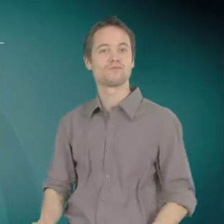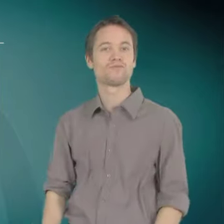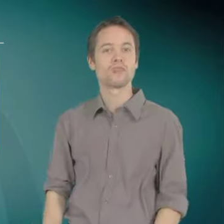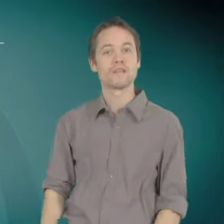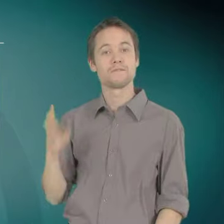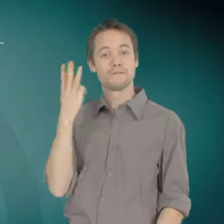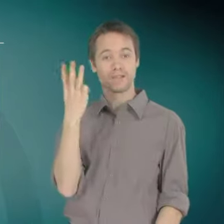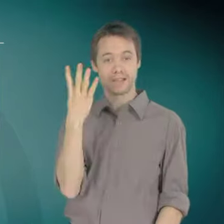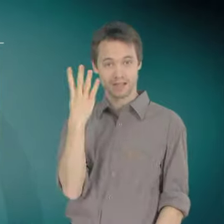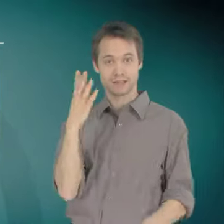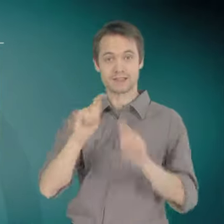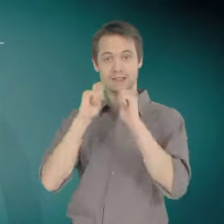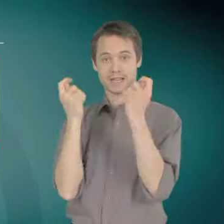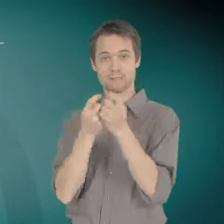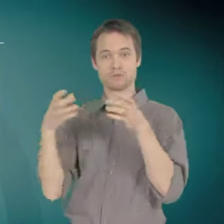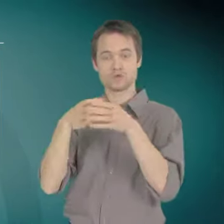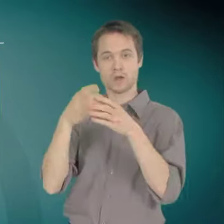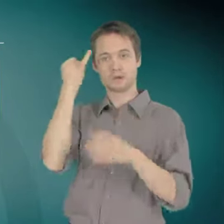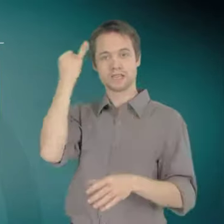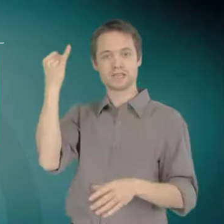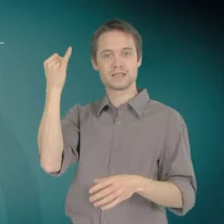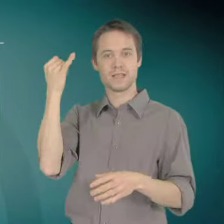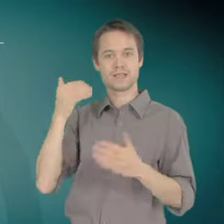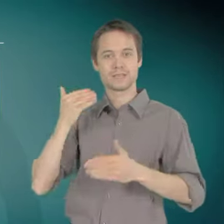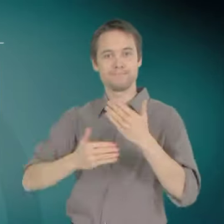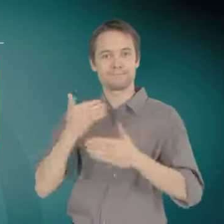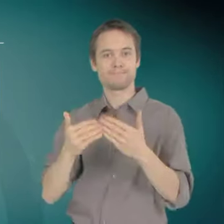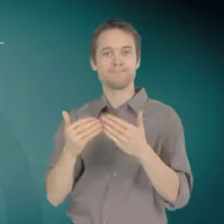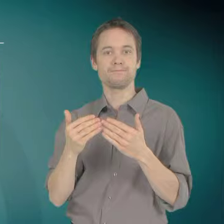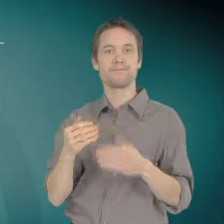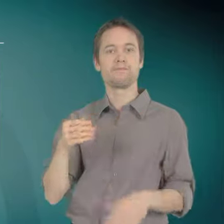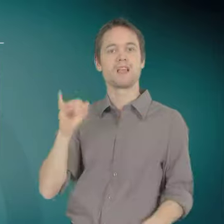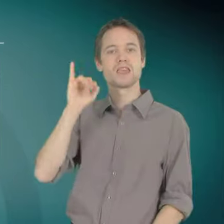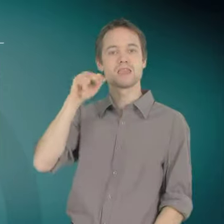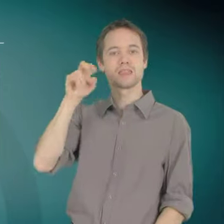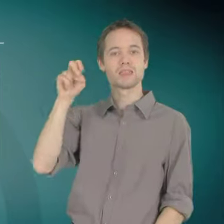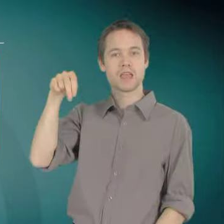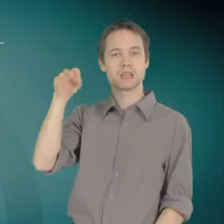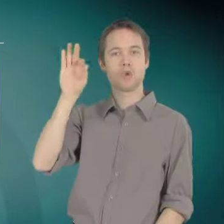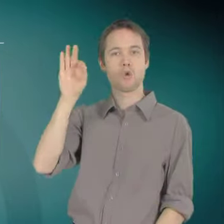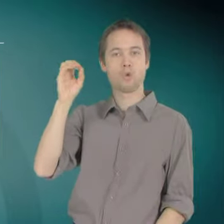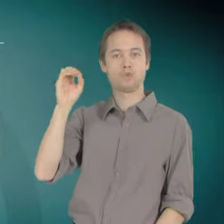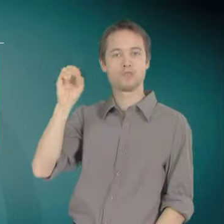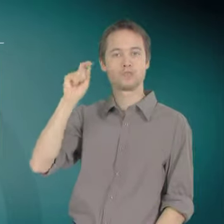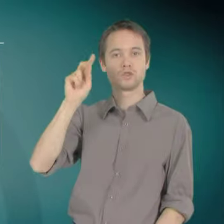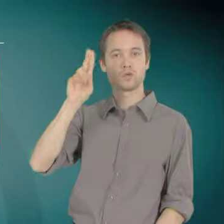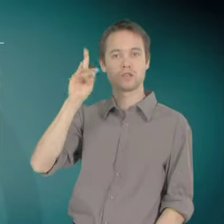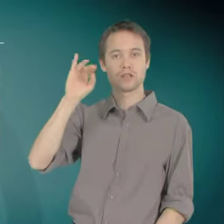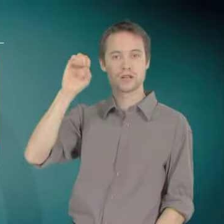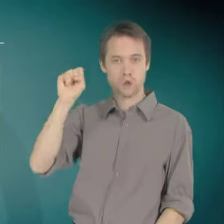4 verschiedene teams haben zusammen diese idee entwickelt die innenhof studios